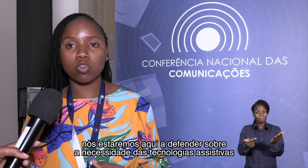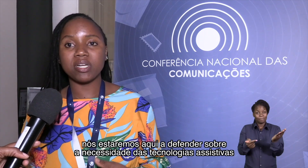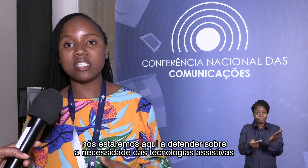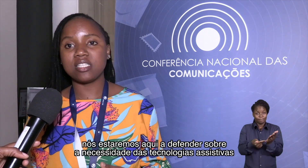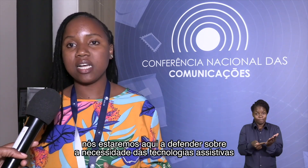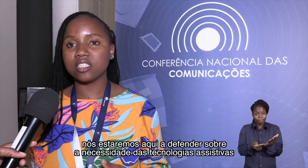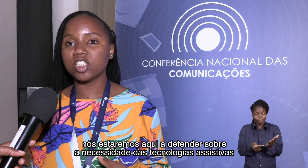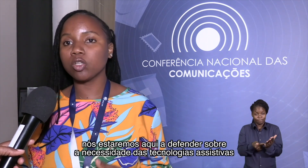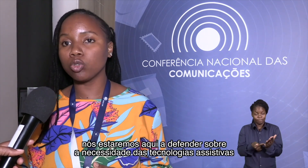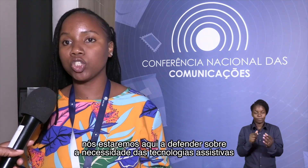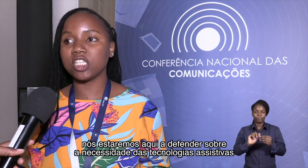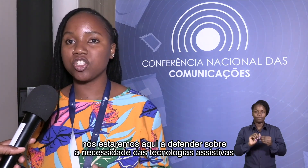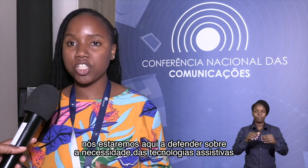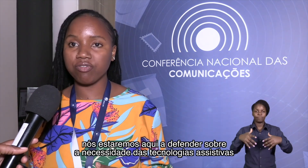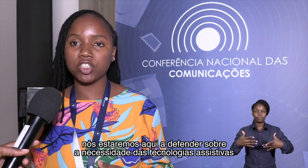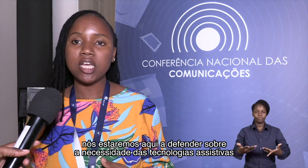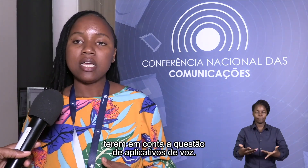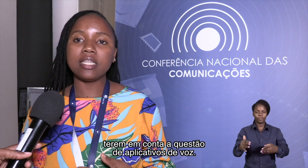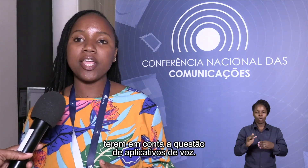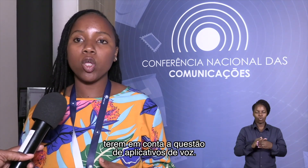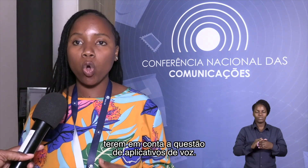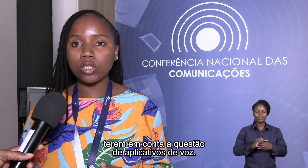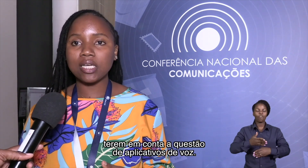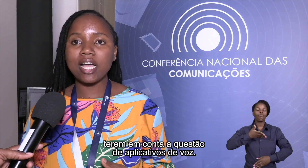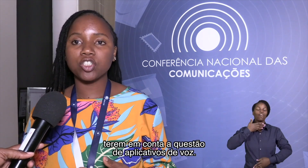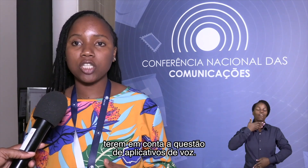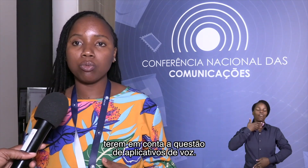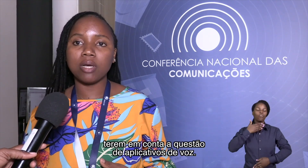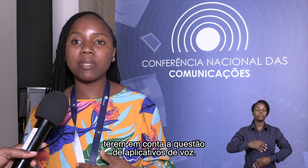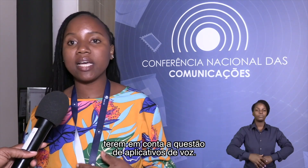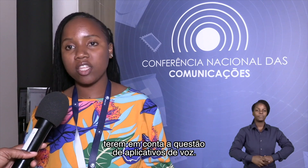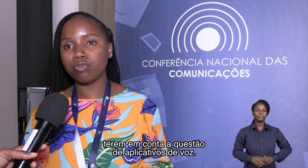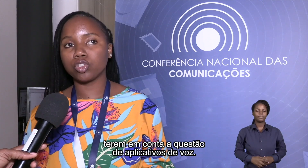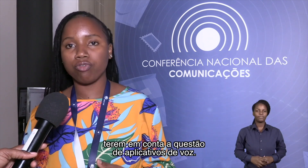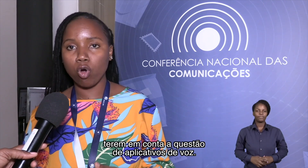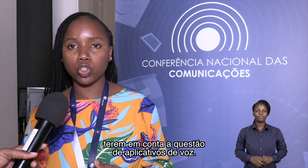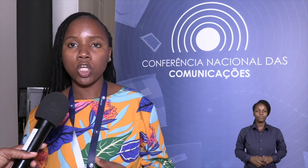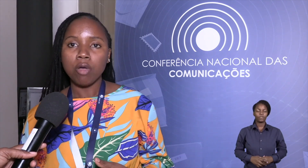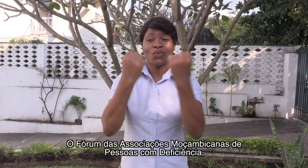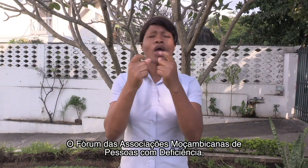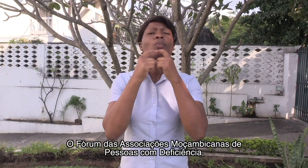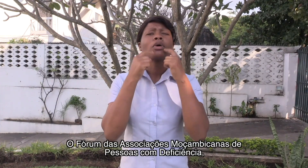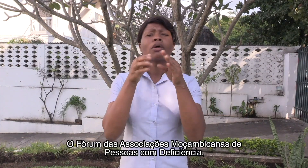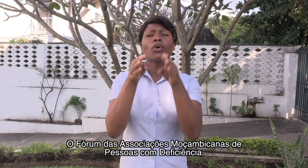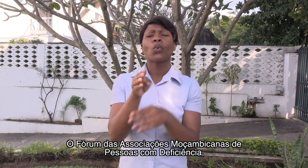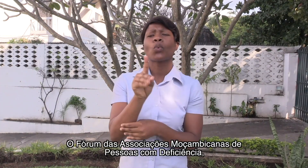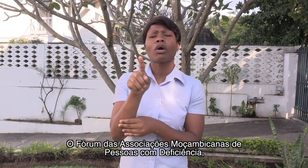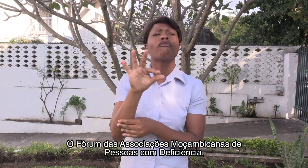sobre a necessidade das tecnologias assistivas terem em conta a questão de aplicativos de voz. O Fórum das Associações Moçambicanas